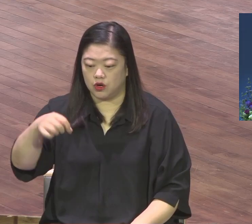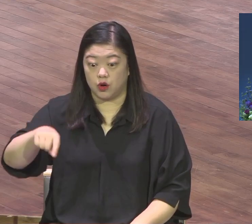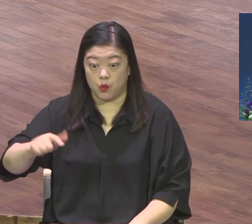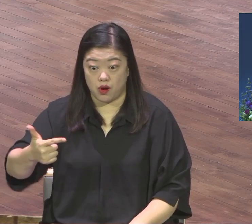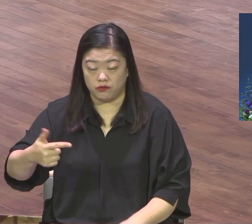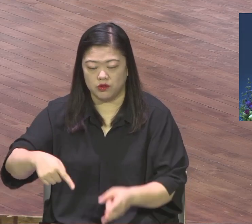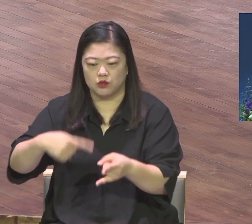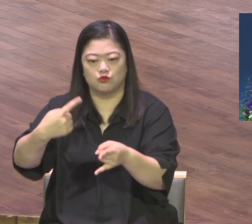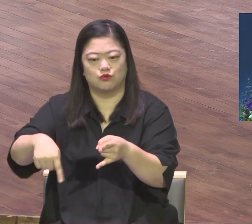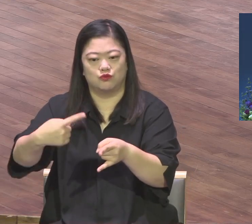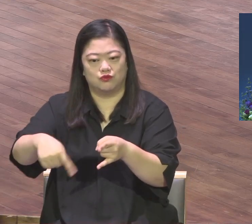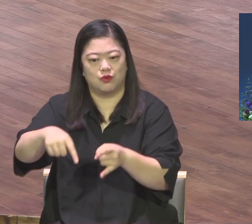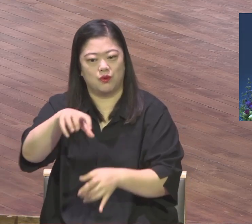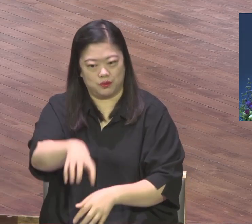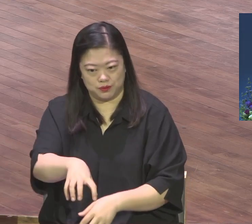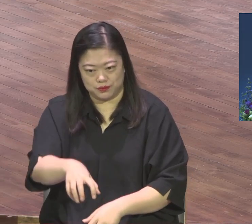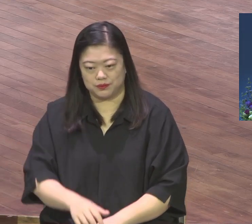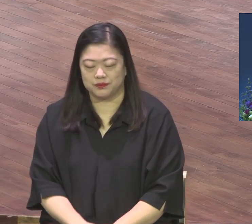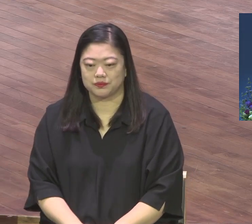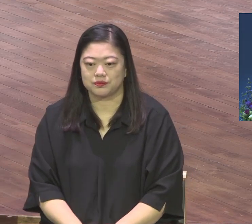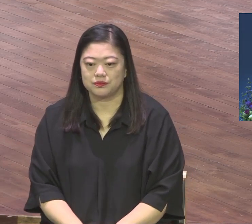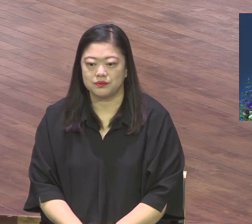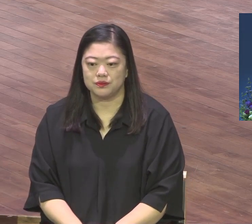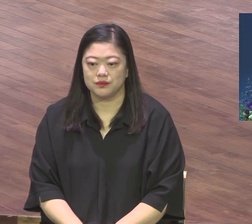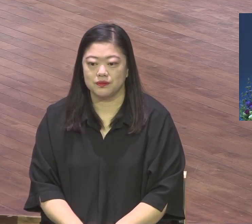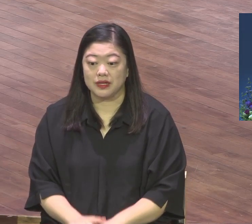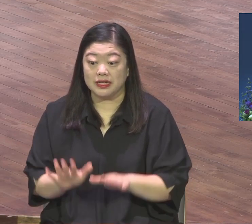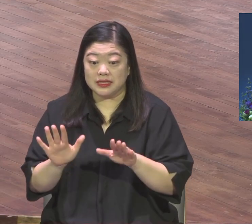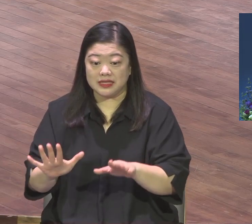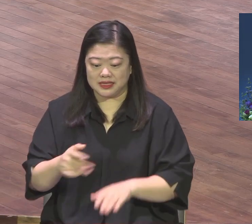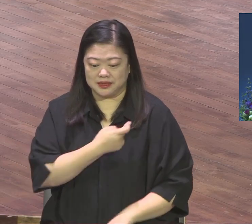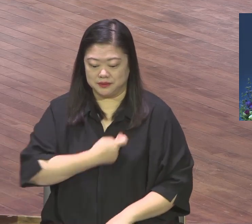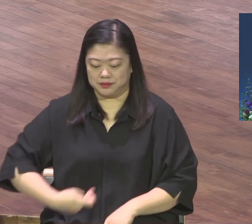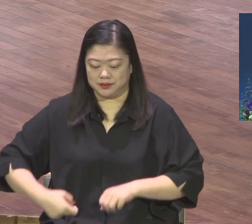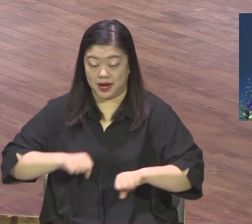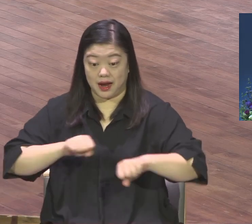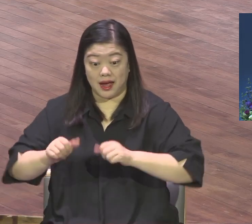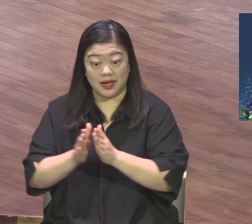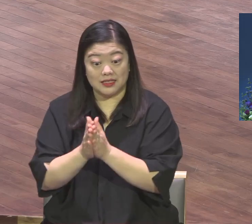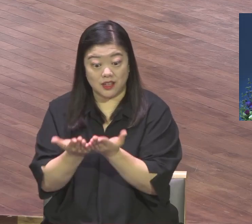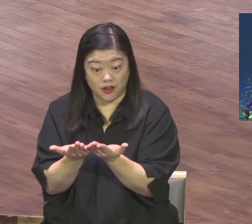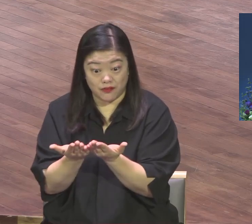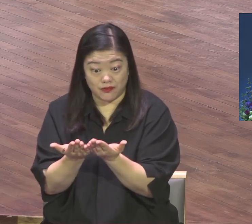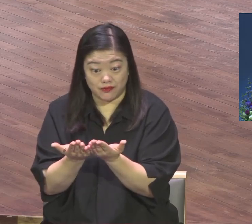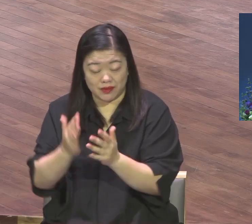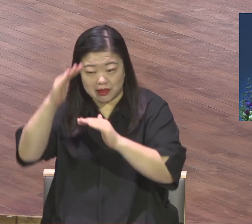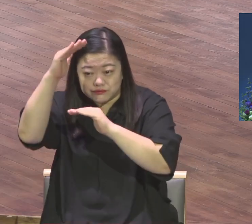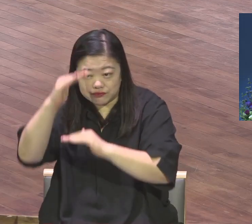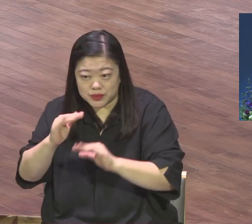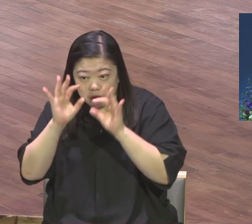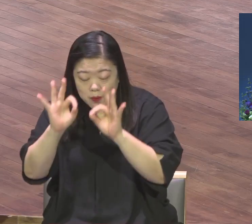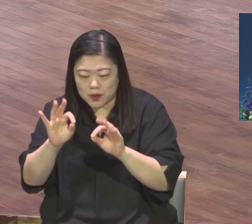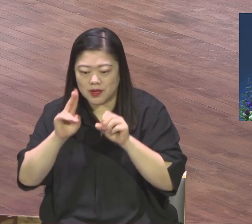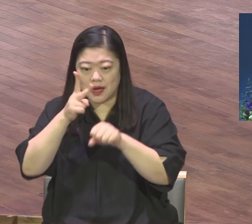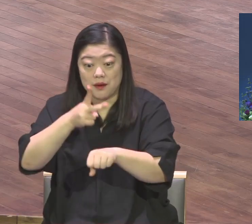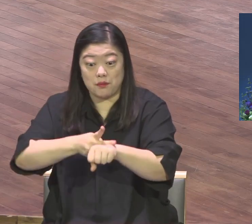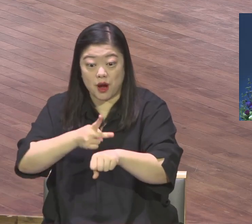사도행전 말씀을 살펴보고 있는데 지난주 설교를 통해서 사도 바울이 2차 선교 여행을 그렇게